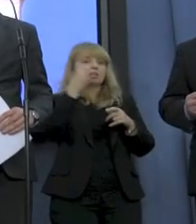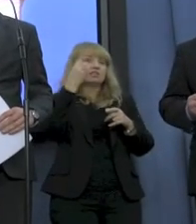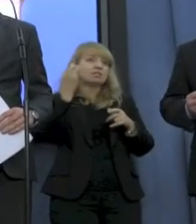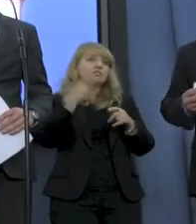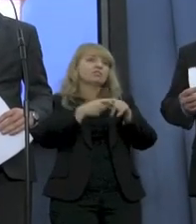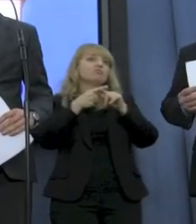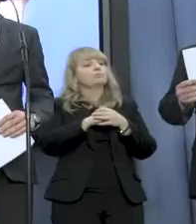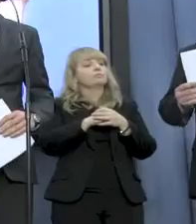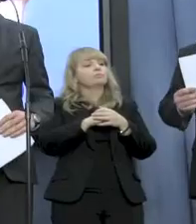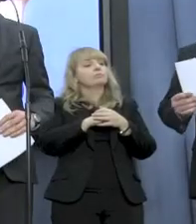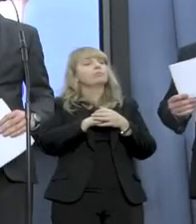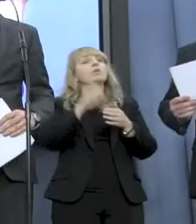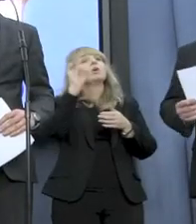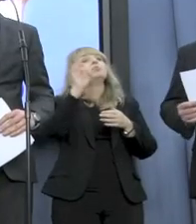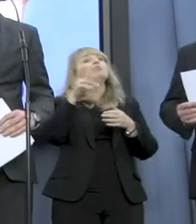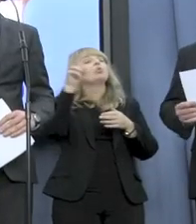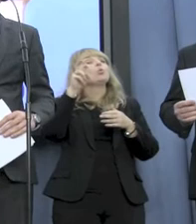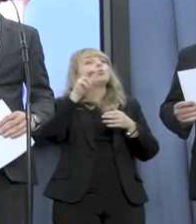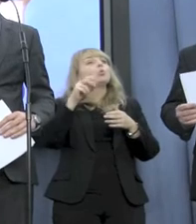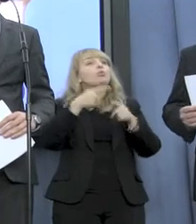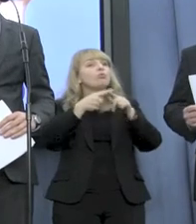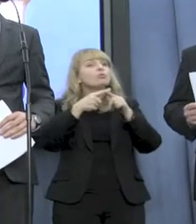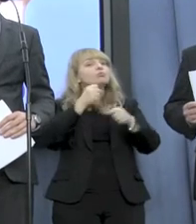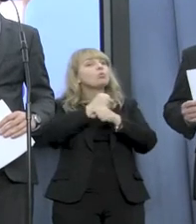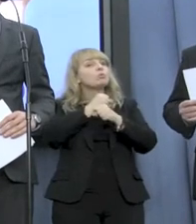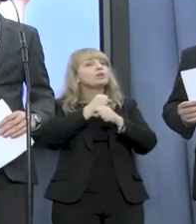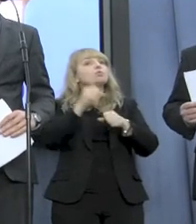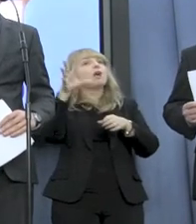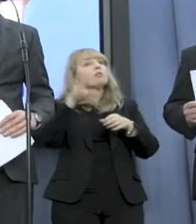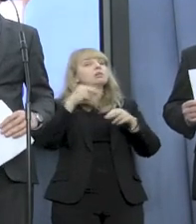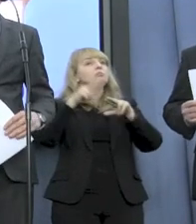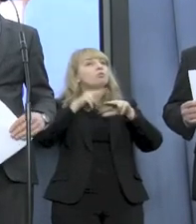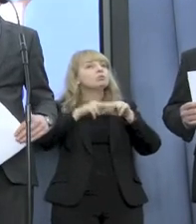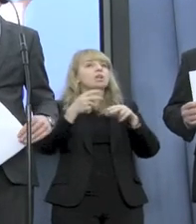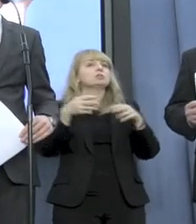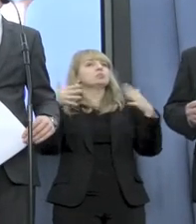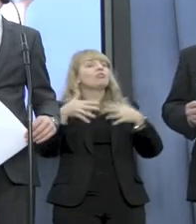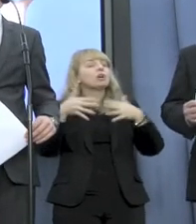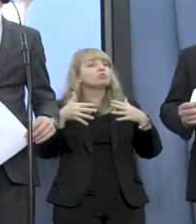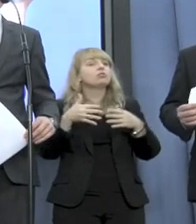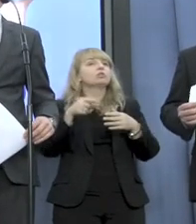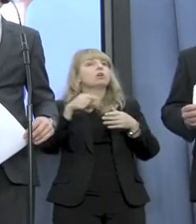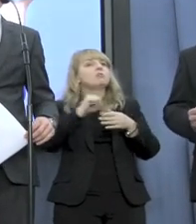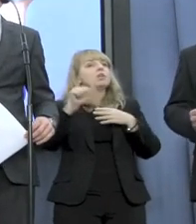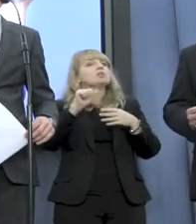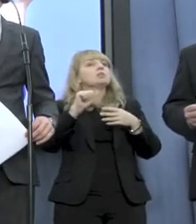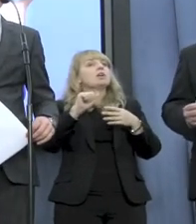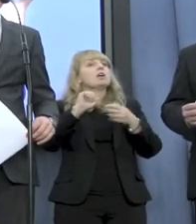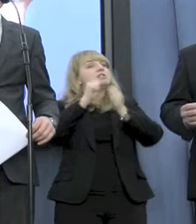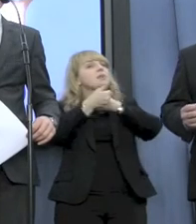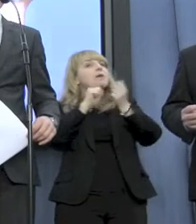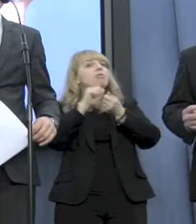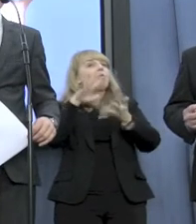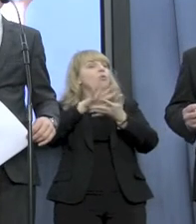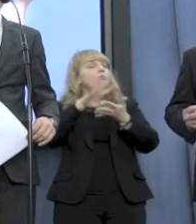chęci współpracy. Twój Ruch współpracuje non-stop z wieloma fundacjami, stowarzyszeniami, gdzie wymieniamy się opiniami,